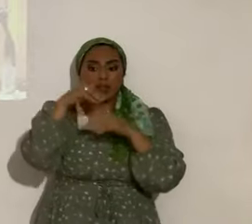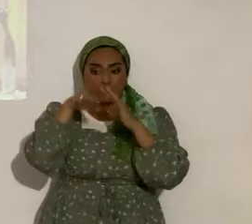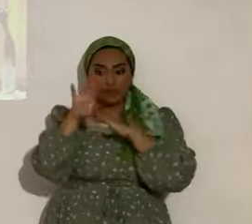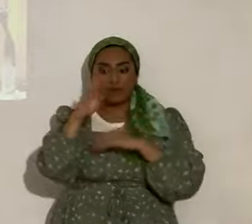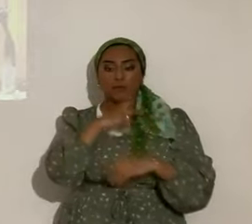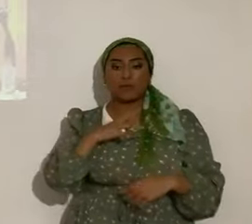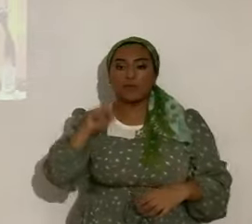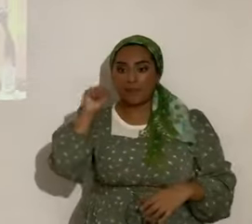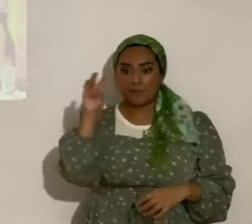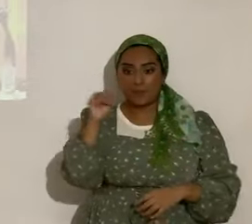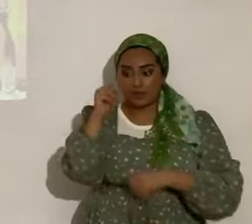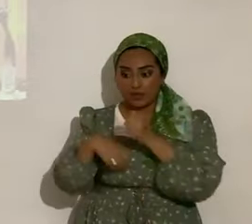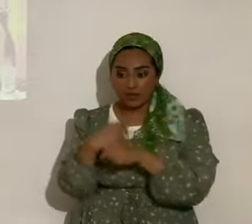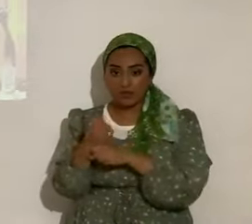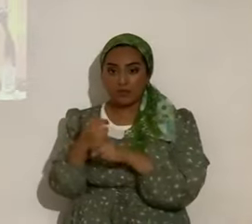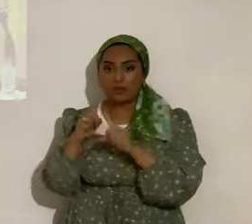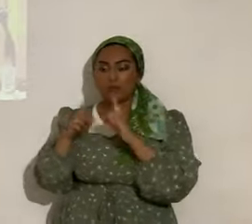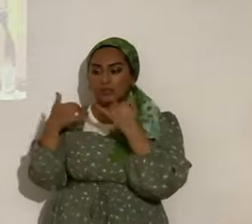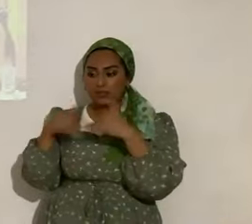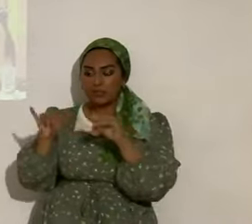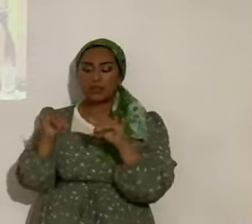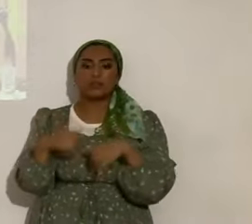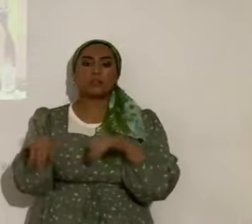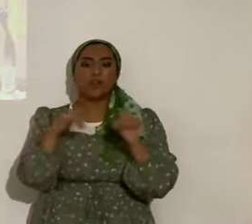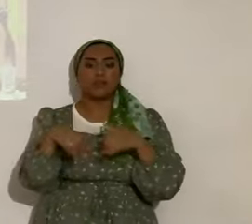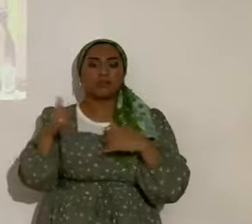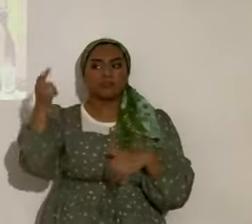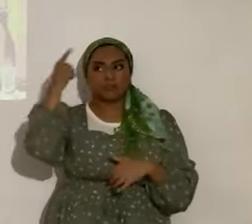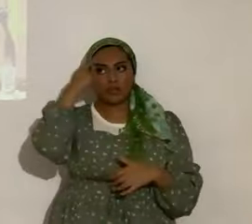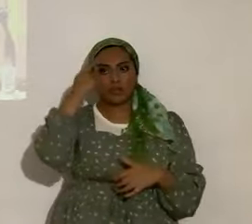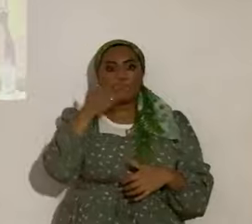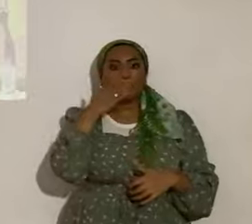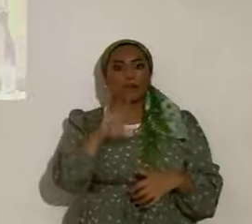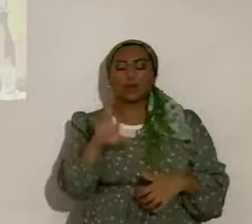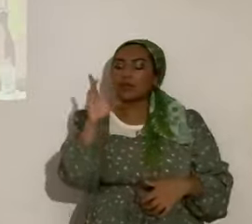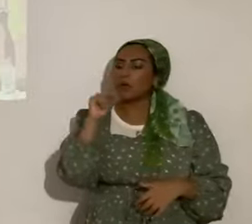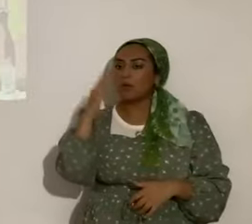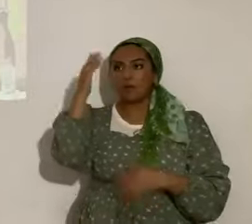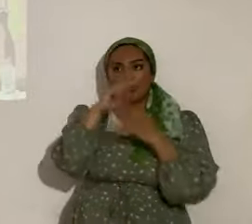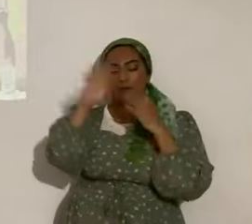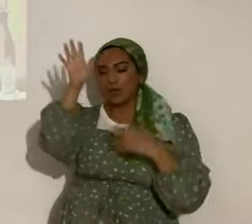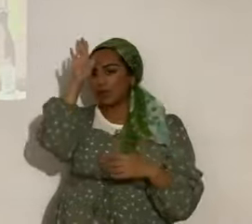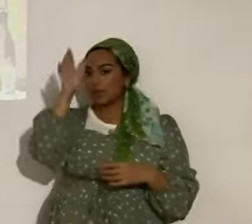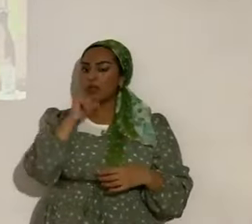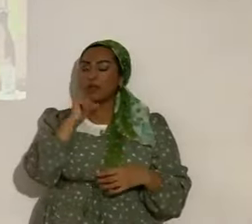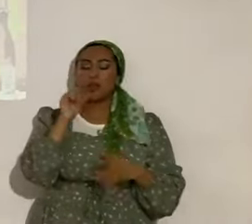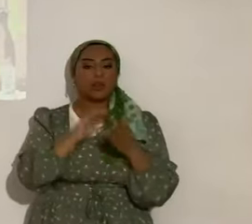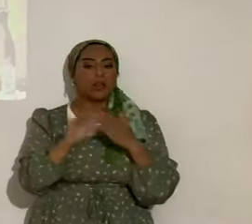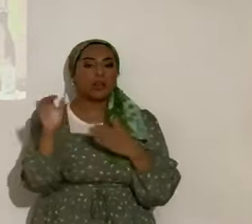milenio y seguir con los mismos pensamientos? No, eso el Eterno no lo va a permitir.